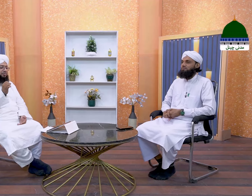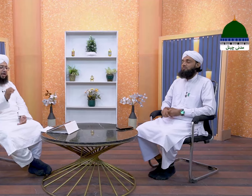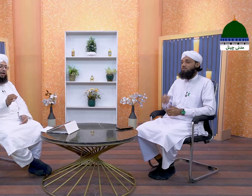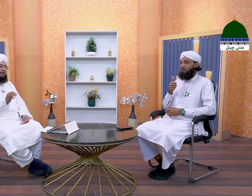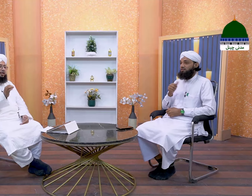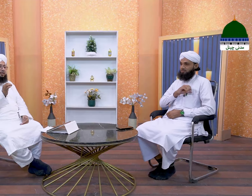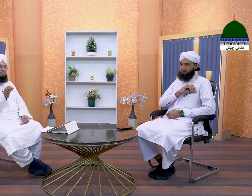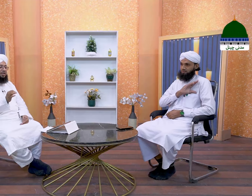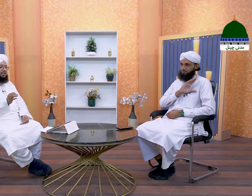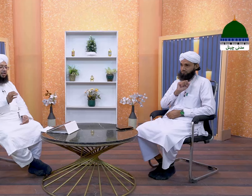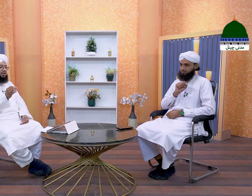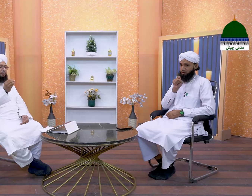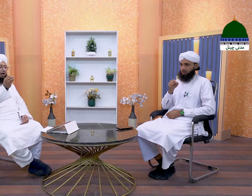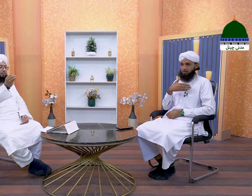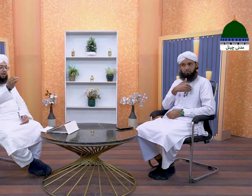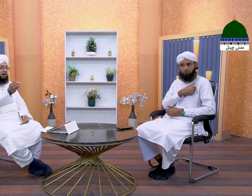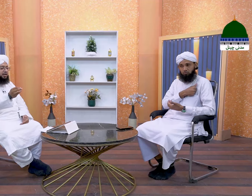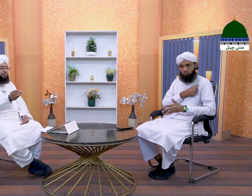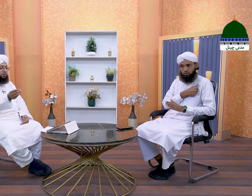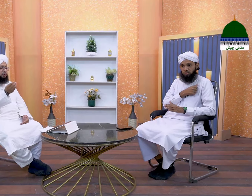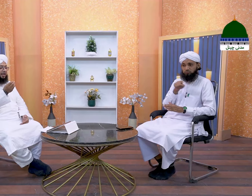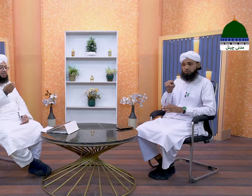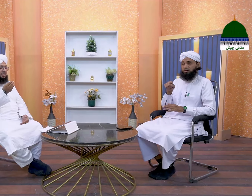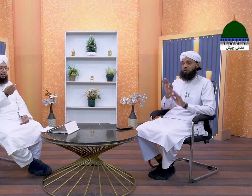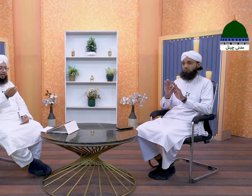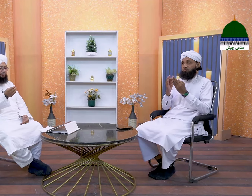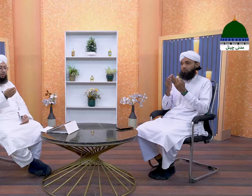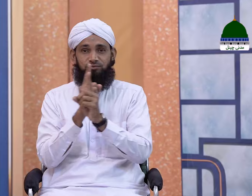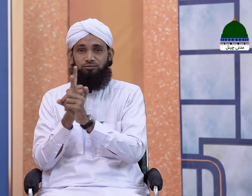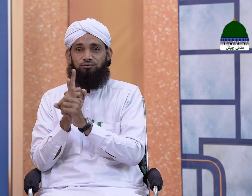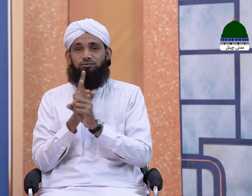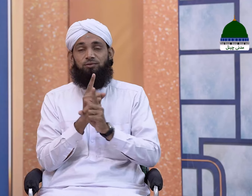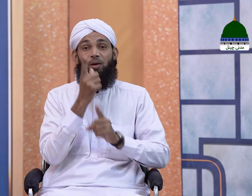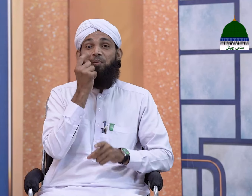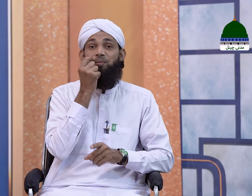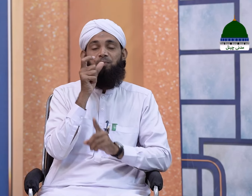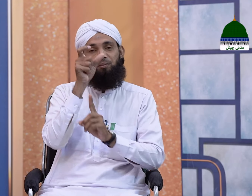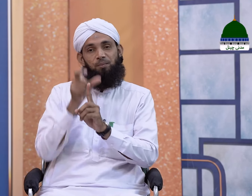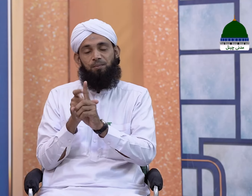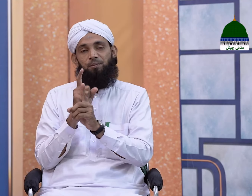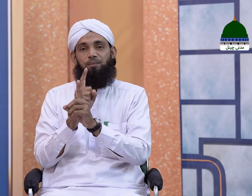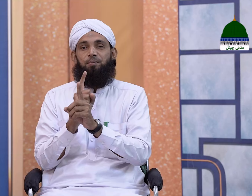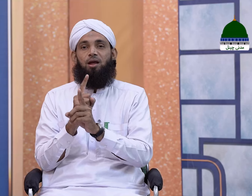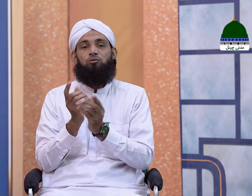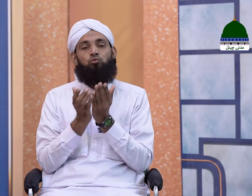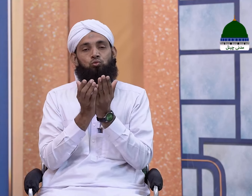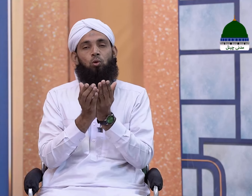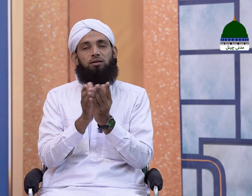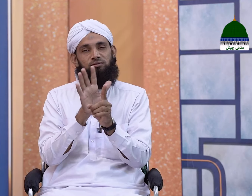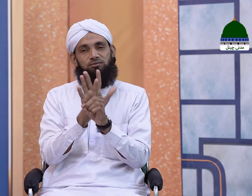ہے کہ میت کے تمام اقارب کو تعزیت کریں، مگر عورت کو اس کے محارم ہی